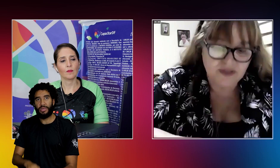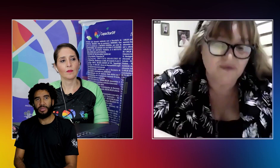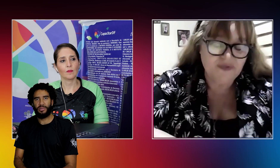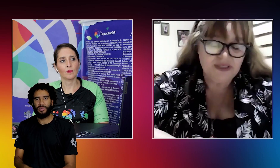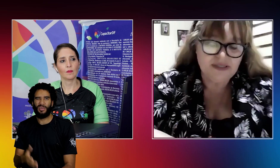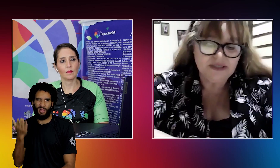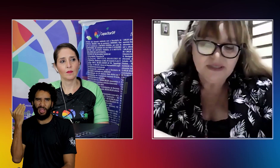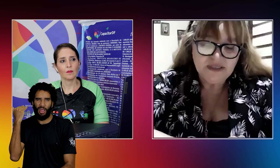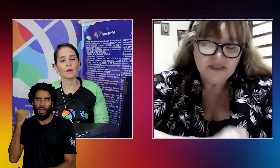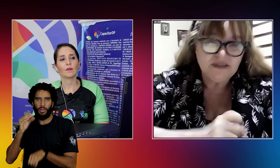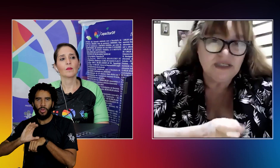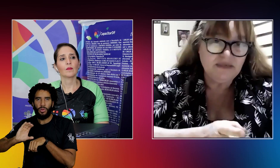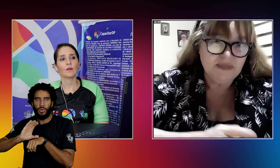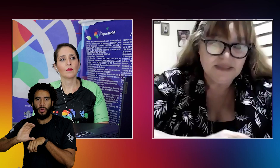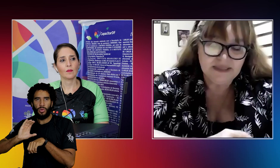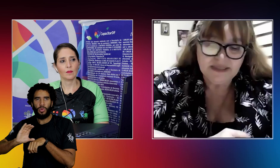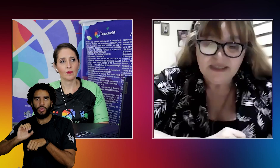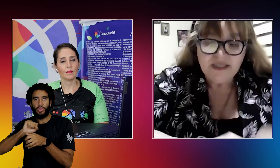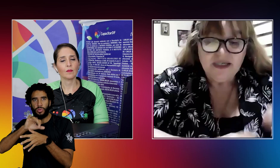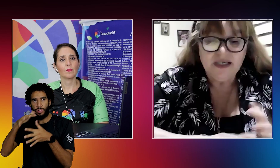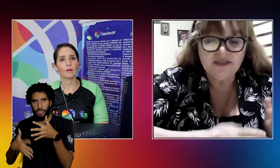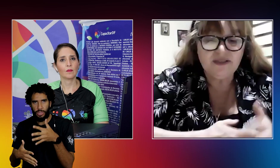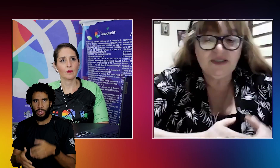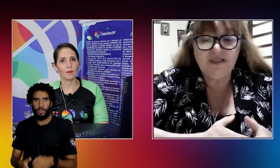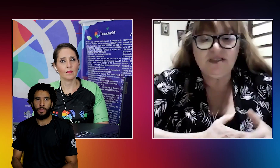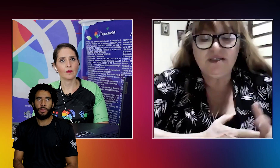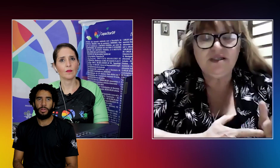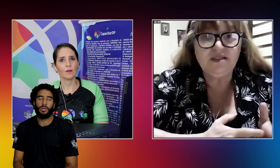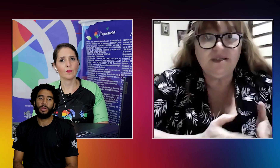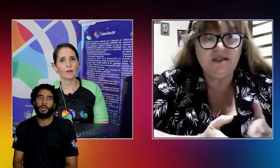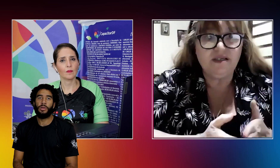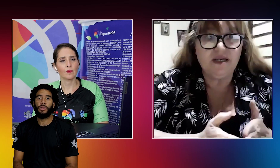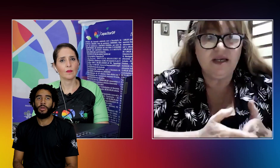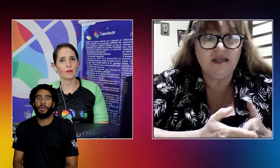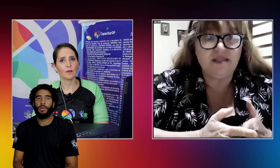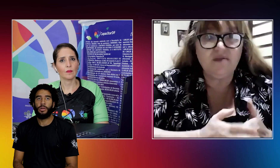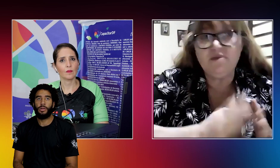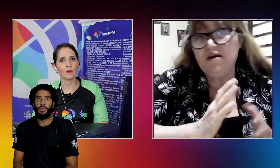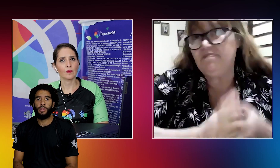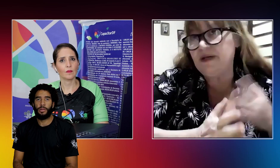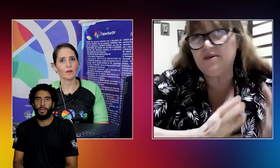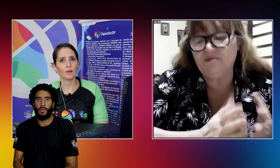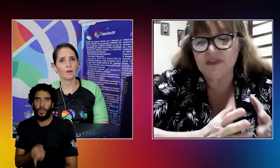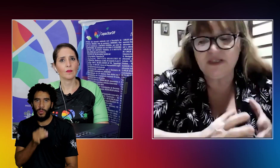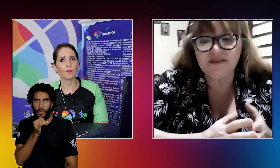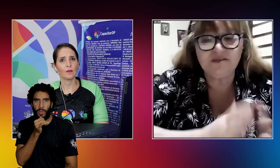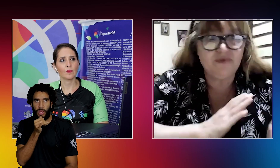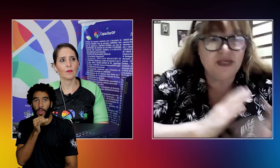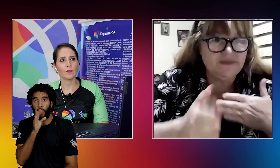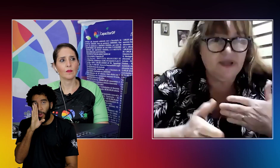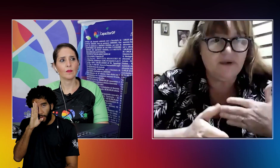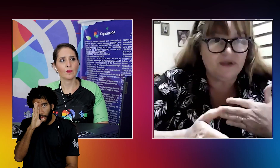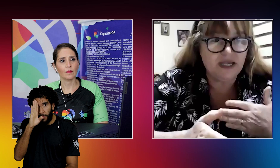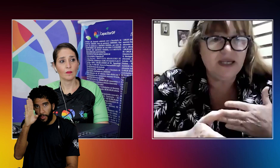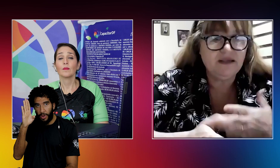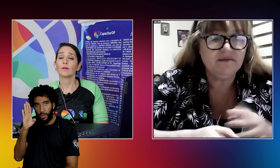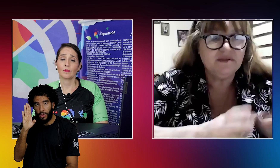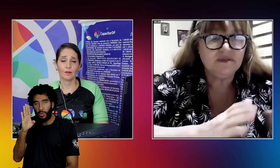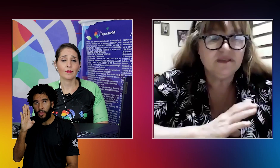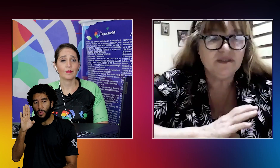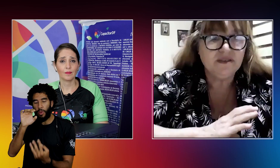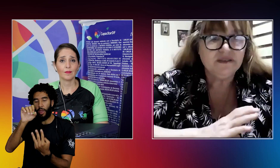que eu fiz de Libras, que tem uma predominância do SVO, né?